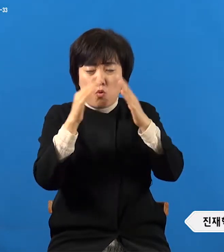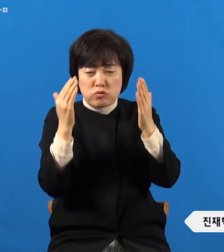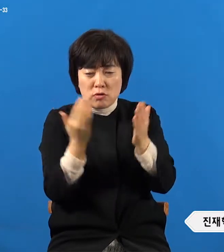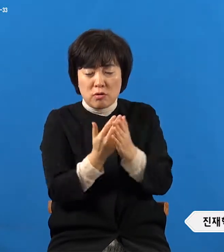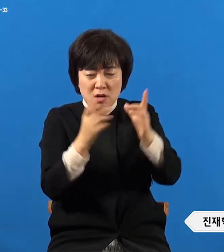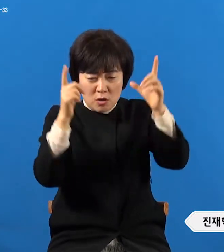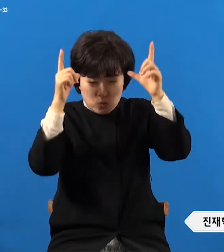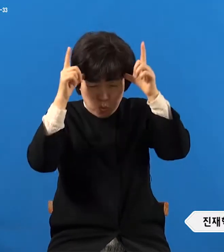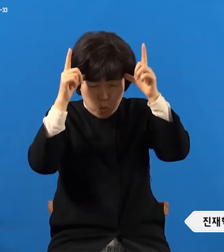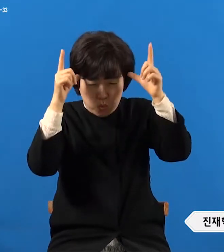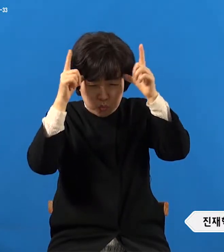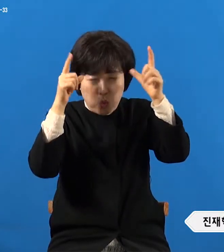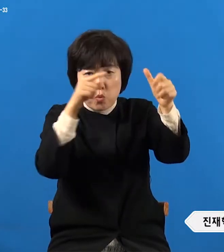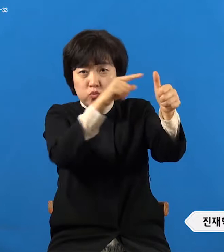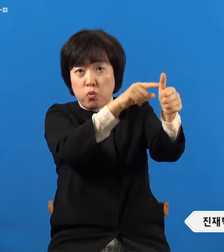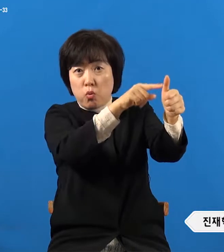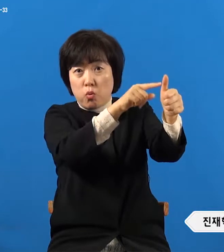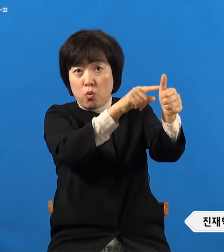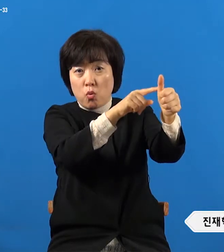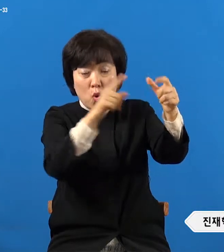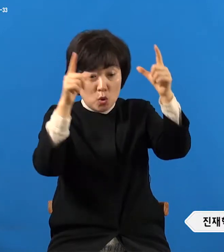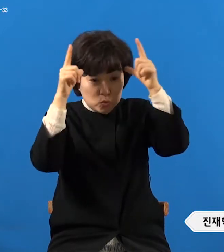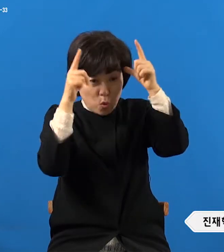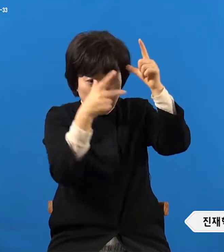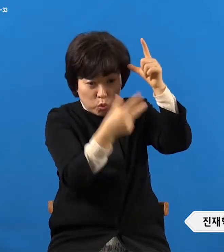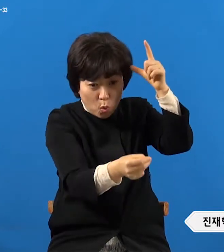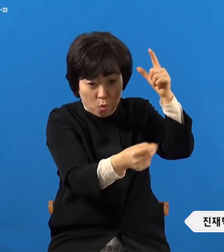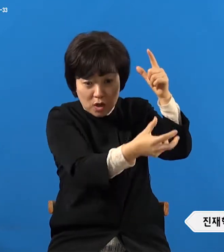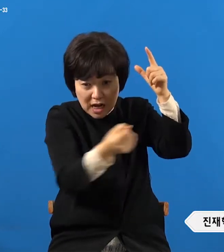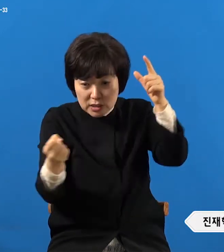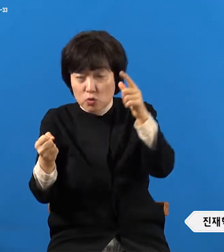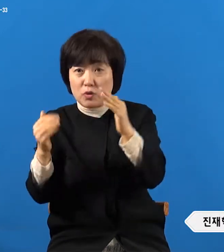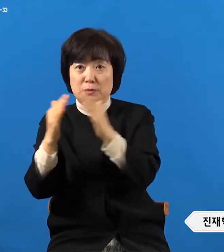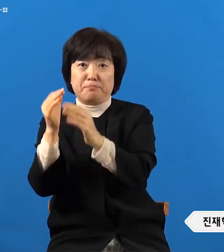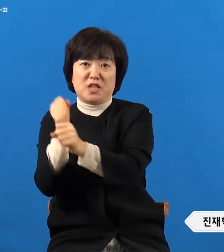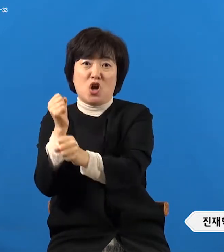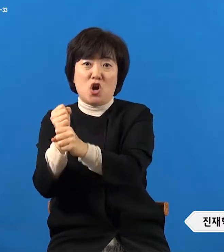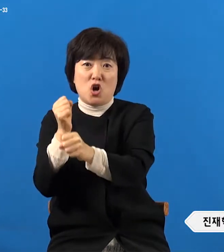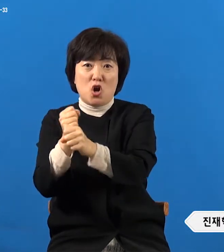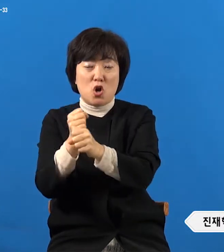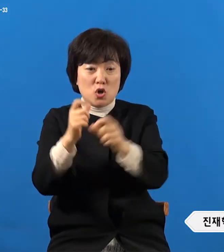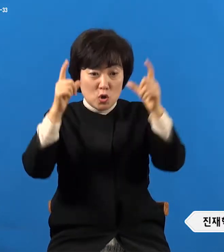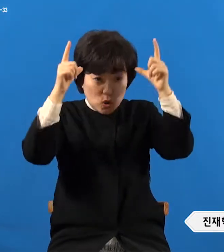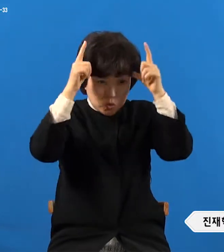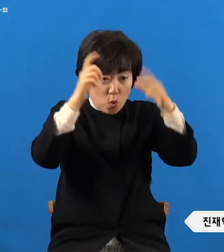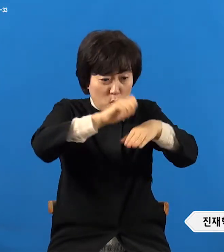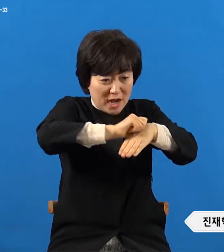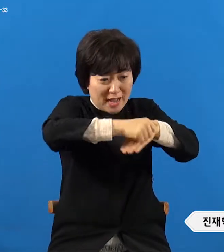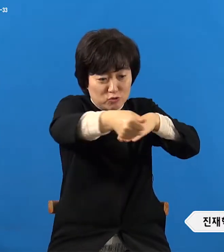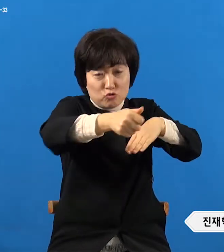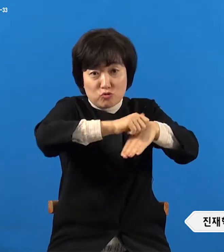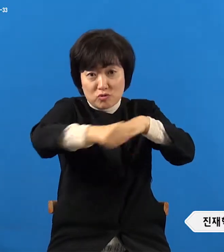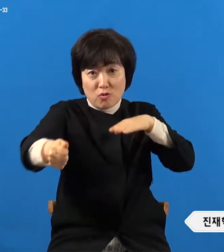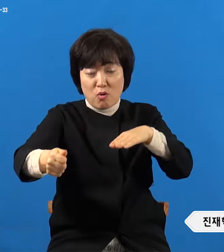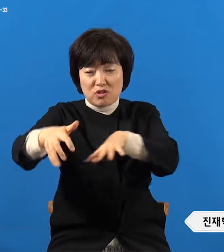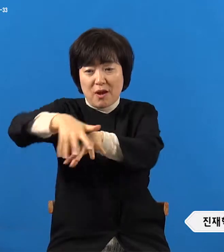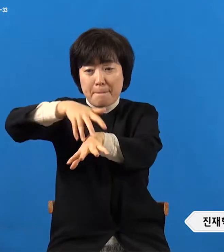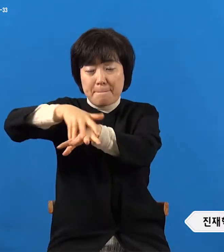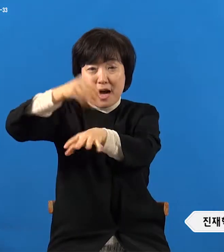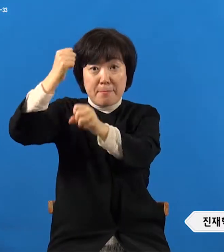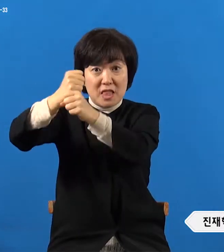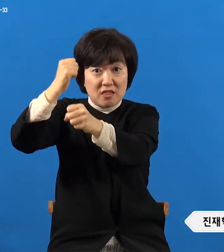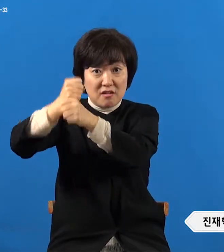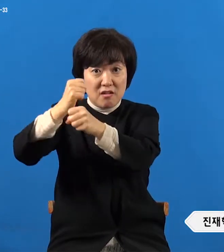다 소로 해결합니다. 소똥으로 집을 짓습니다. 소 가죽으로 천막을 만듭니다. 그리고